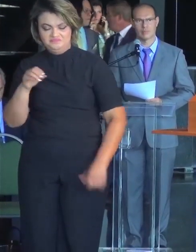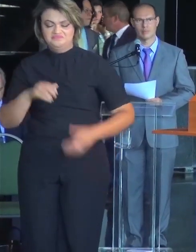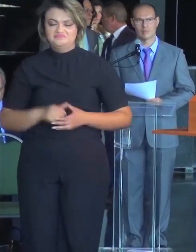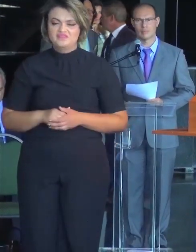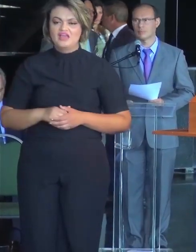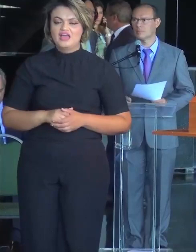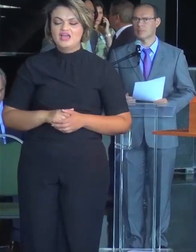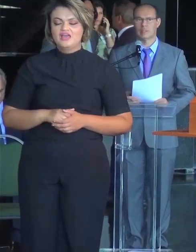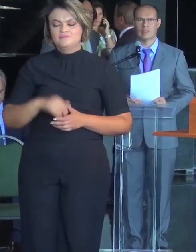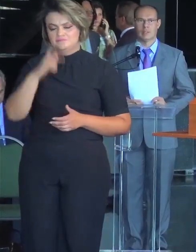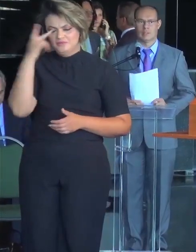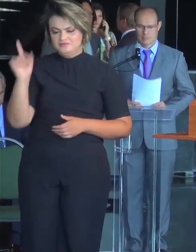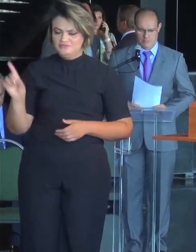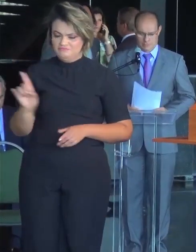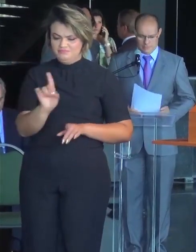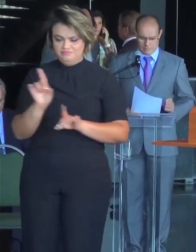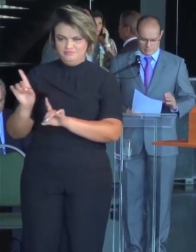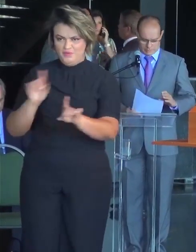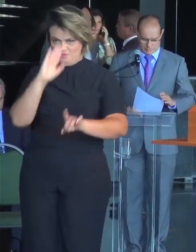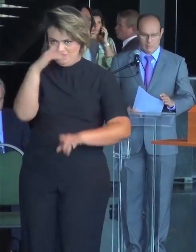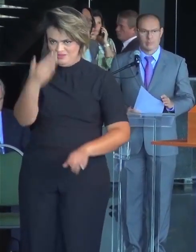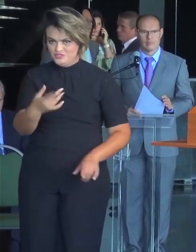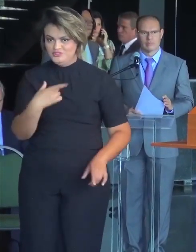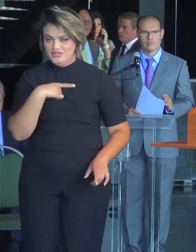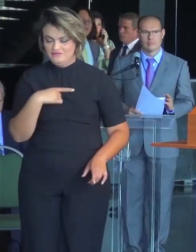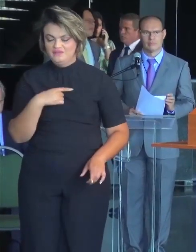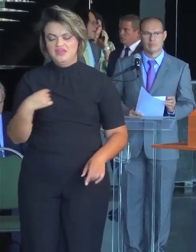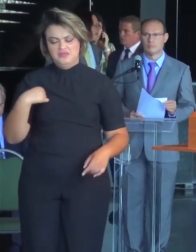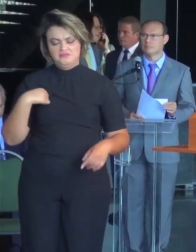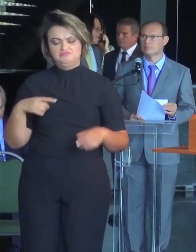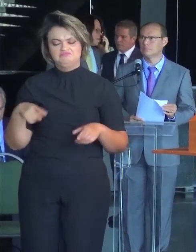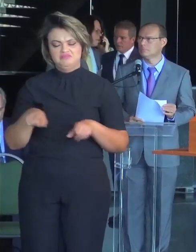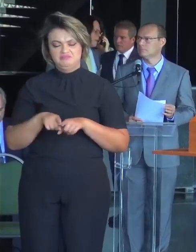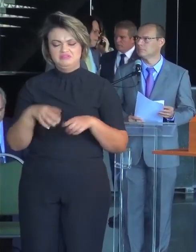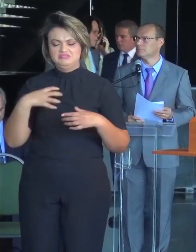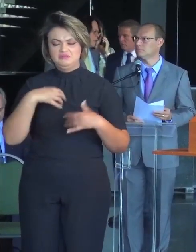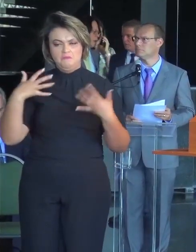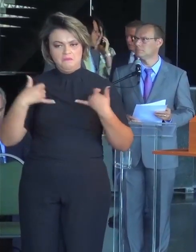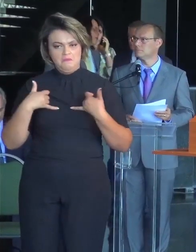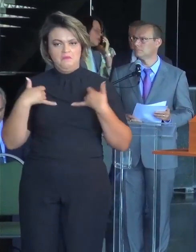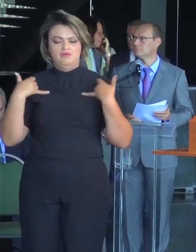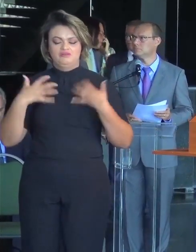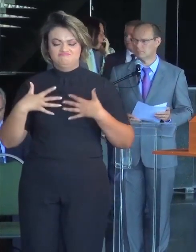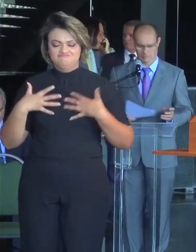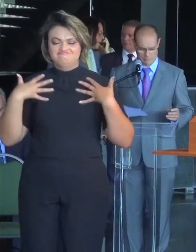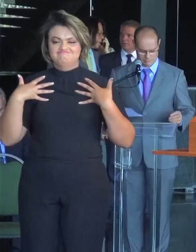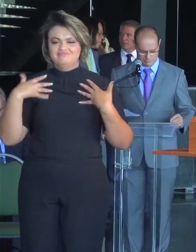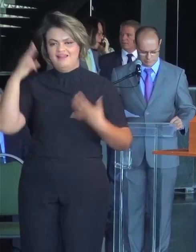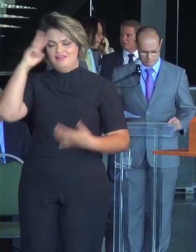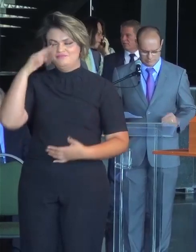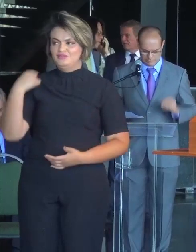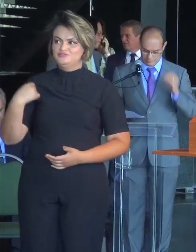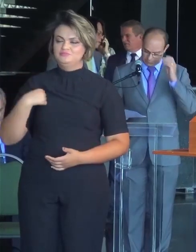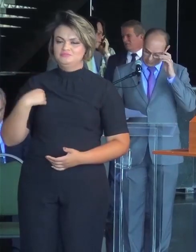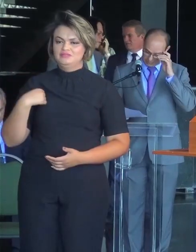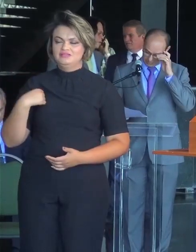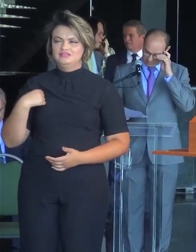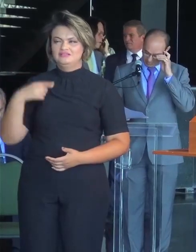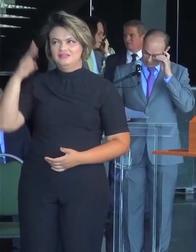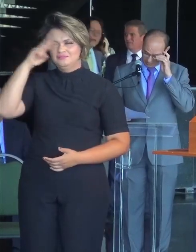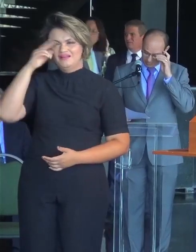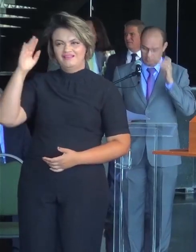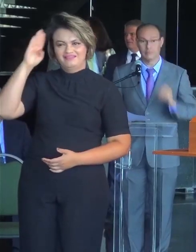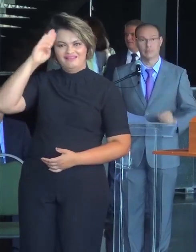dos homenageados, que é uma grande honra essa lembrança, lembrança da